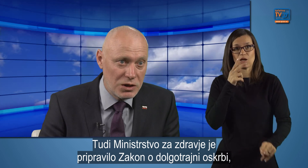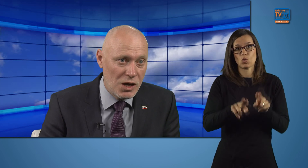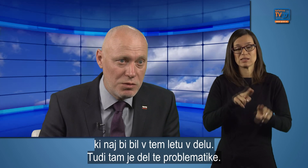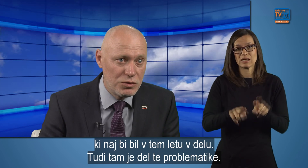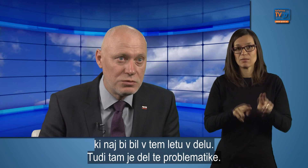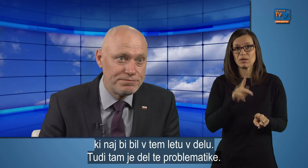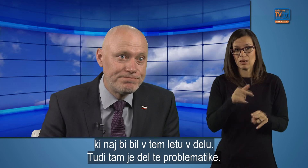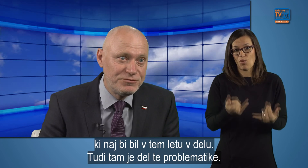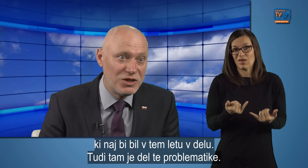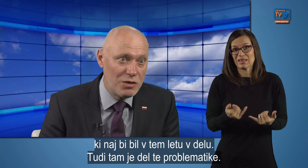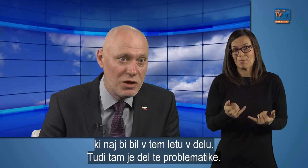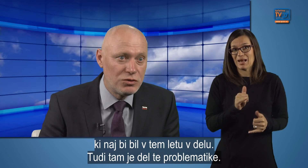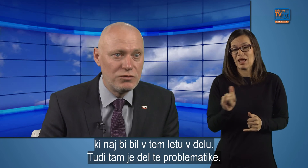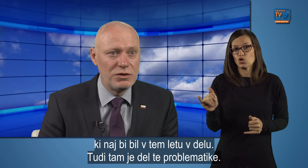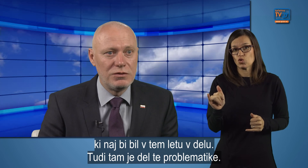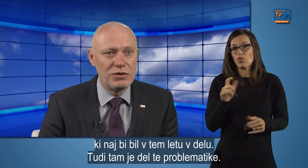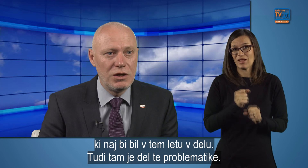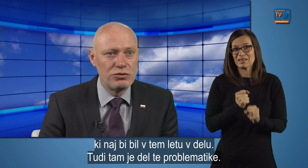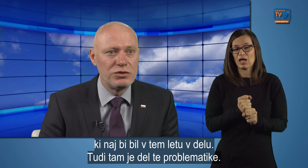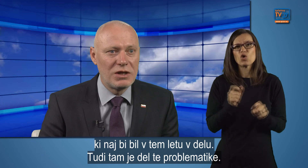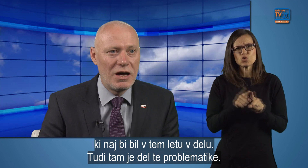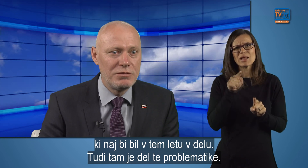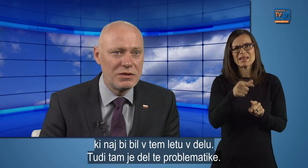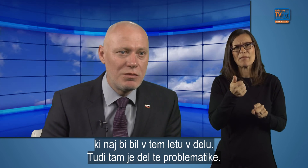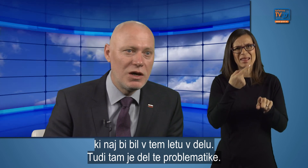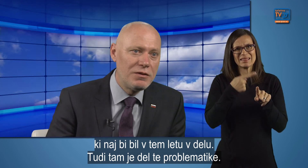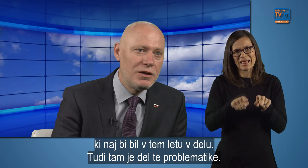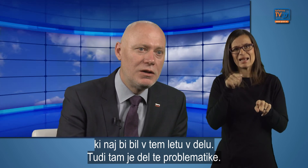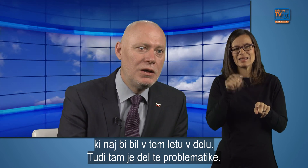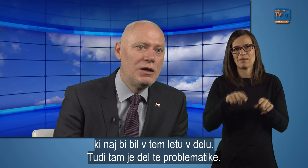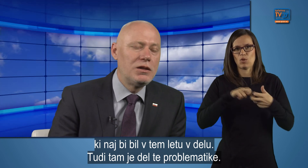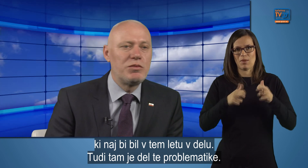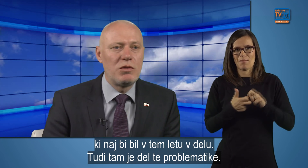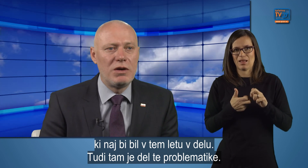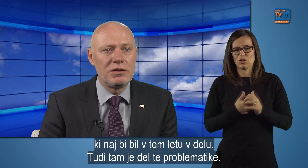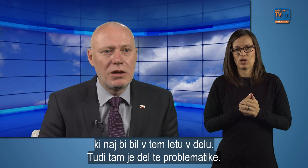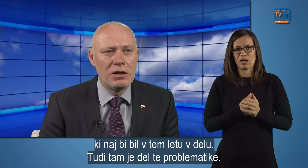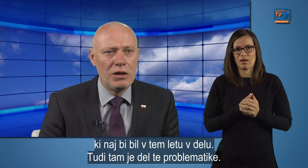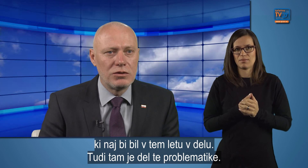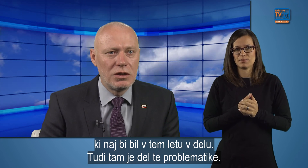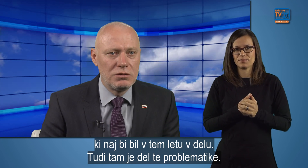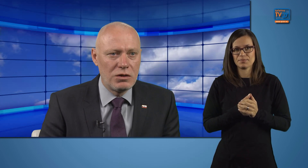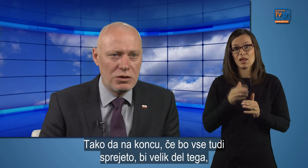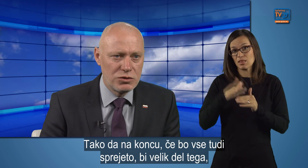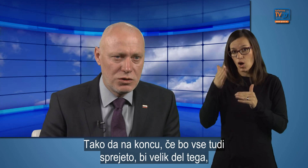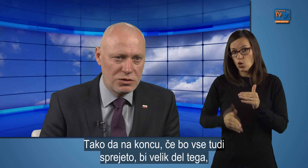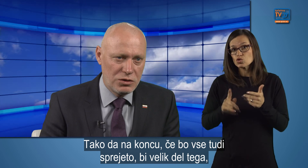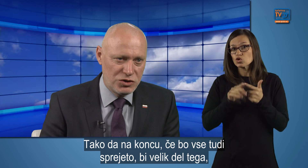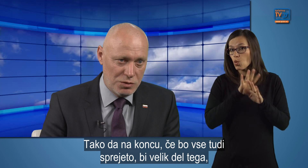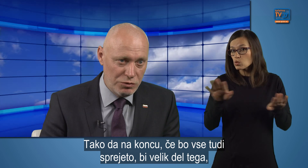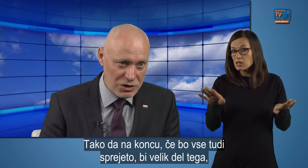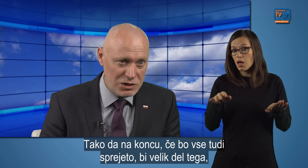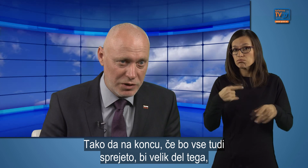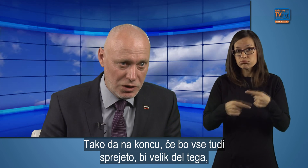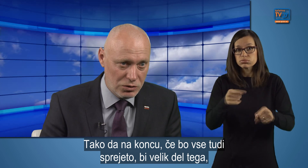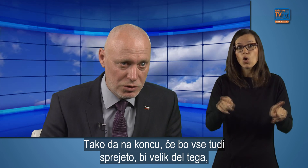oskrbi, ki naj bi bil v tem letu v delu. Tudi tam je en del te problematike. Tako da na koncu, če